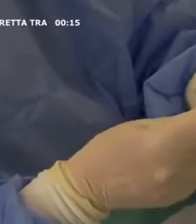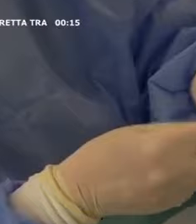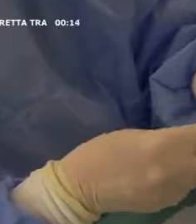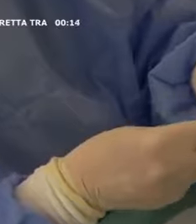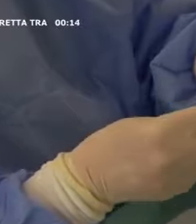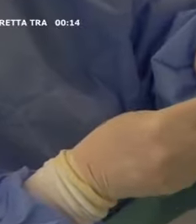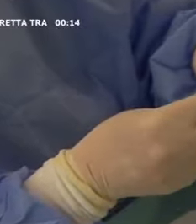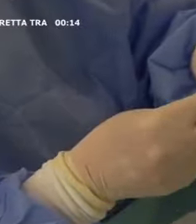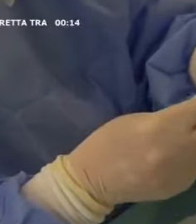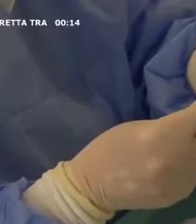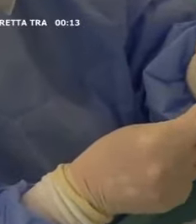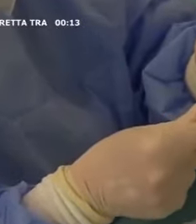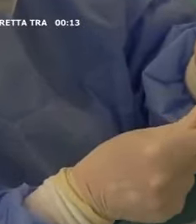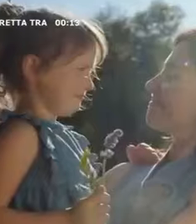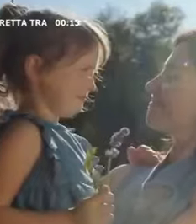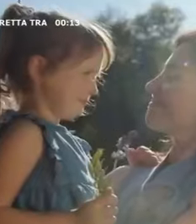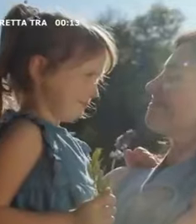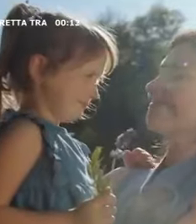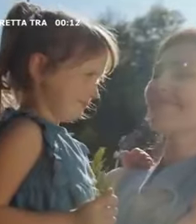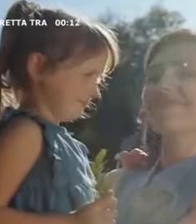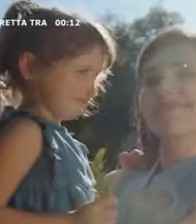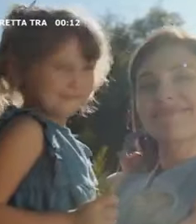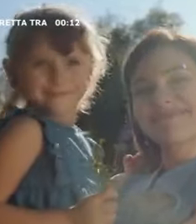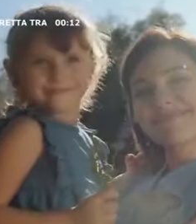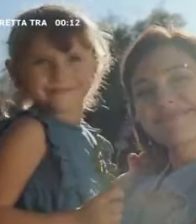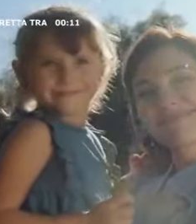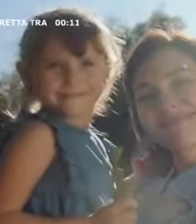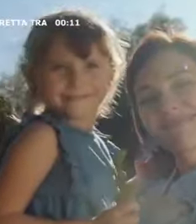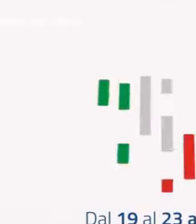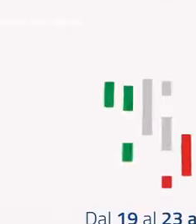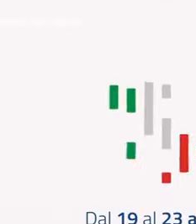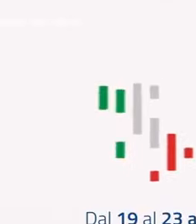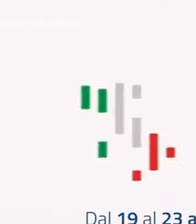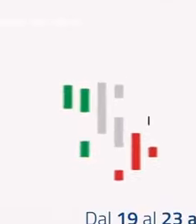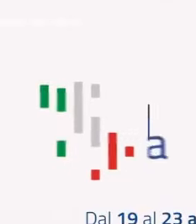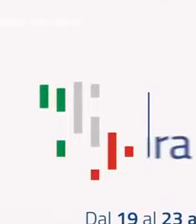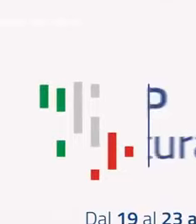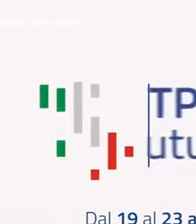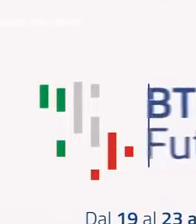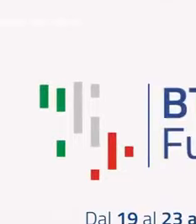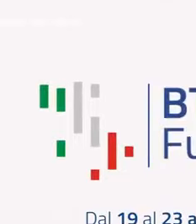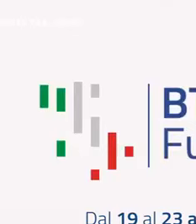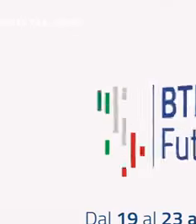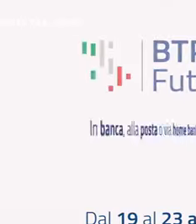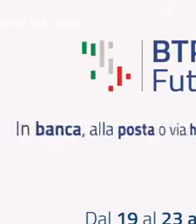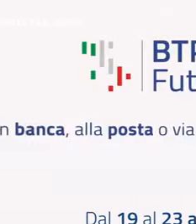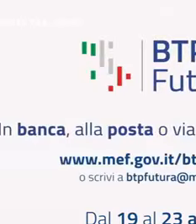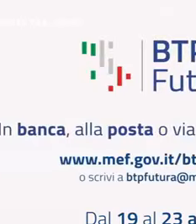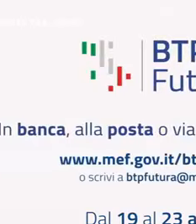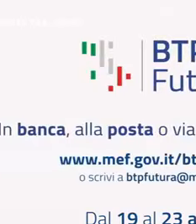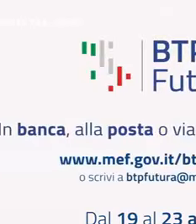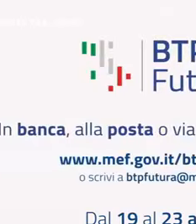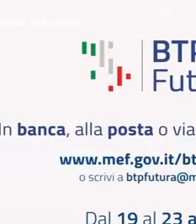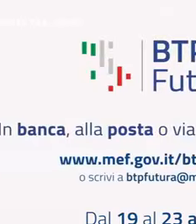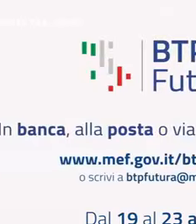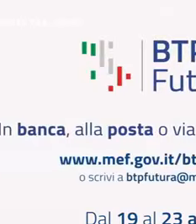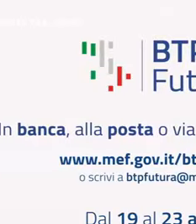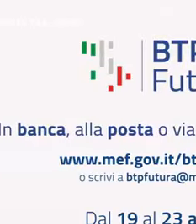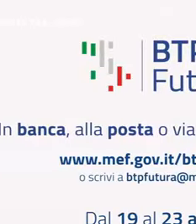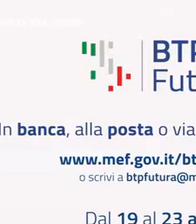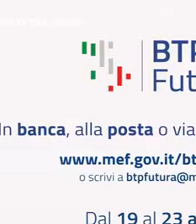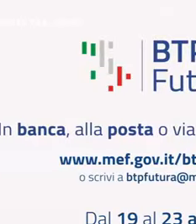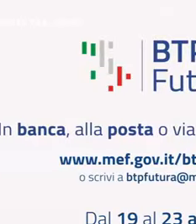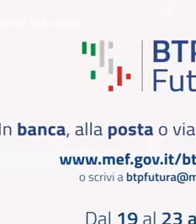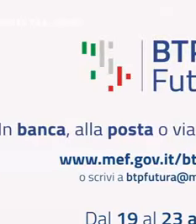il paese e la campagna di vaccinazione e dai forza al tuo domani. Sottoscrivili dal 19 al 23 aprile. BTP Futura,